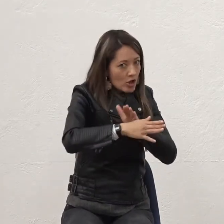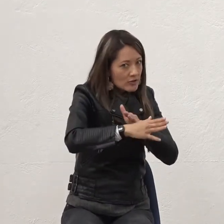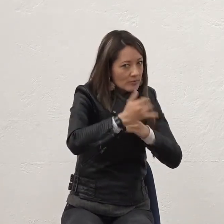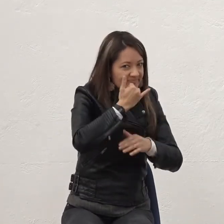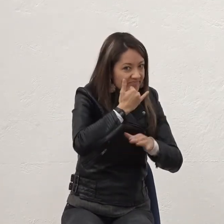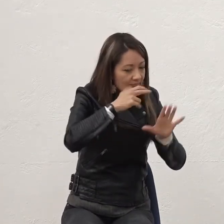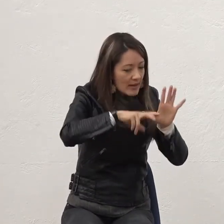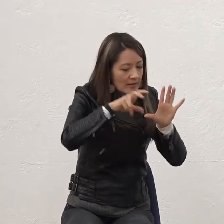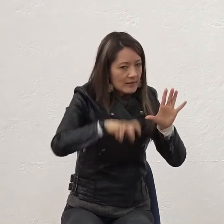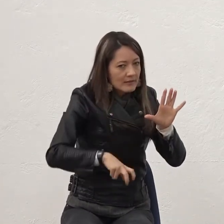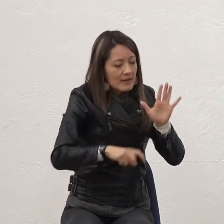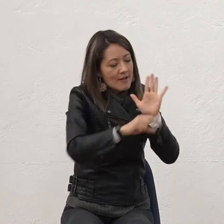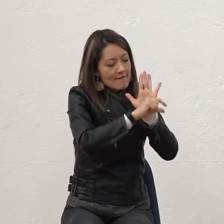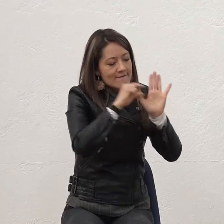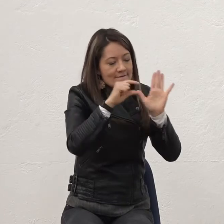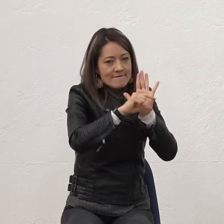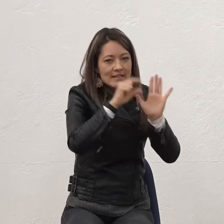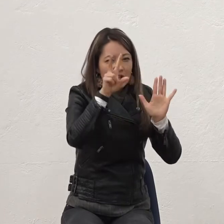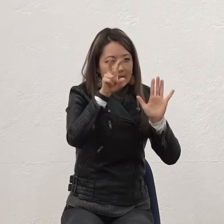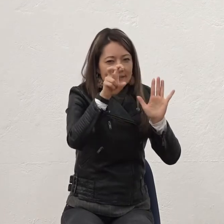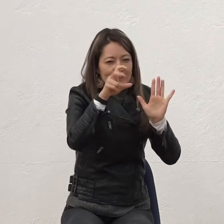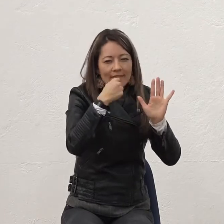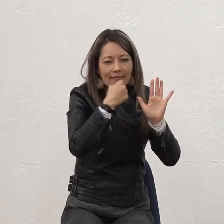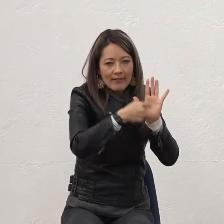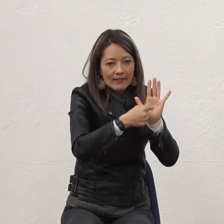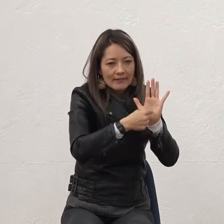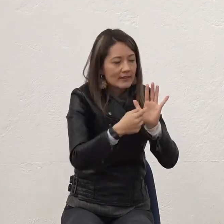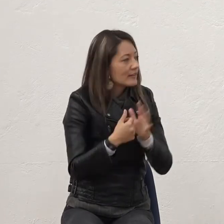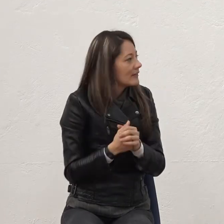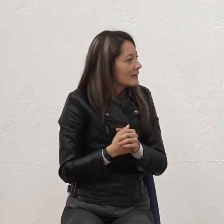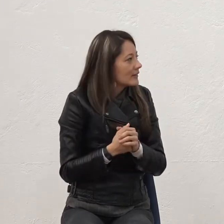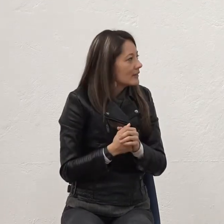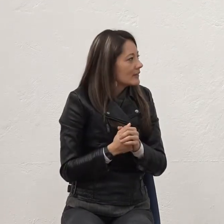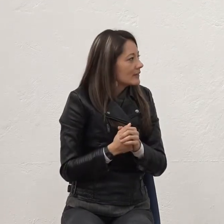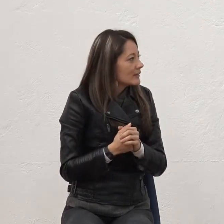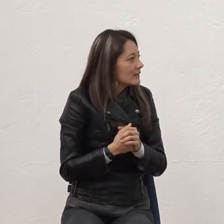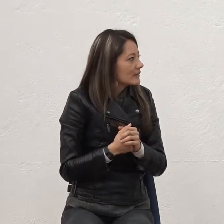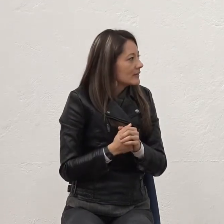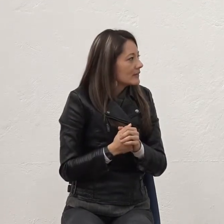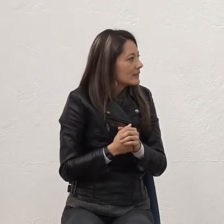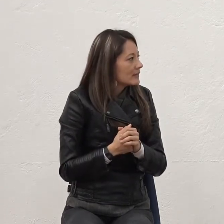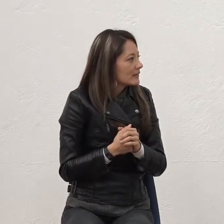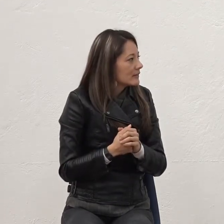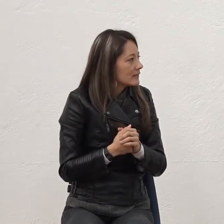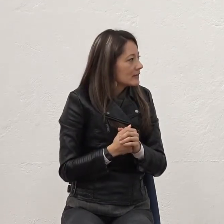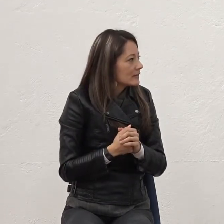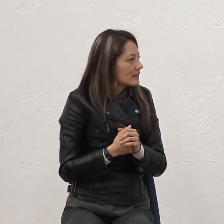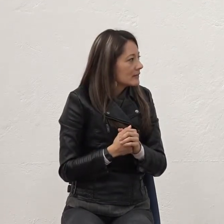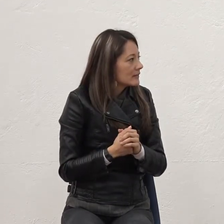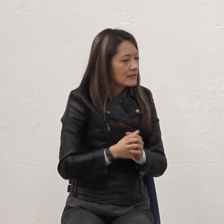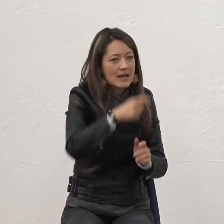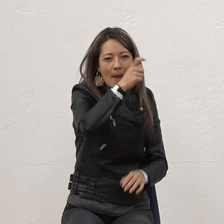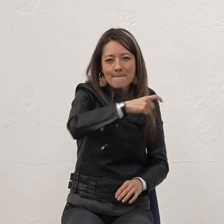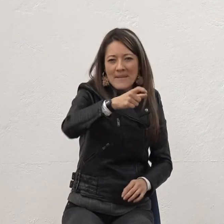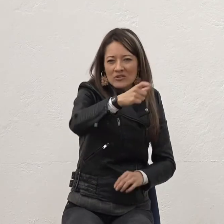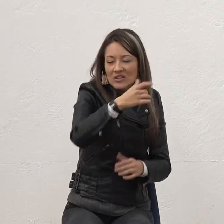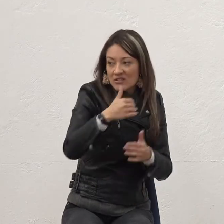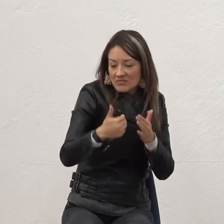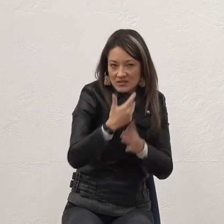Zaqueo. ¿Qué pasó en el versículo 7? En el versículo 7 dice que la gente